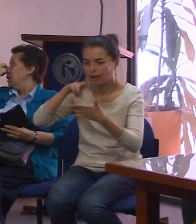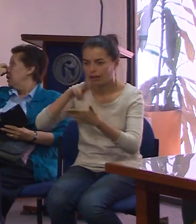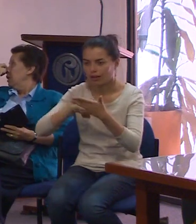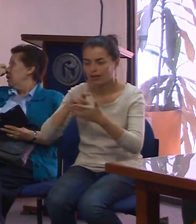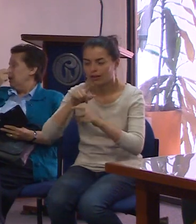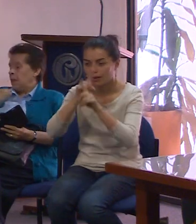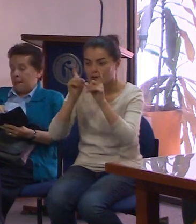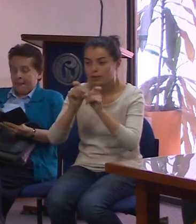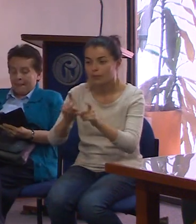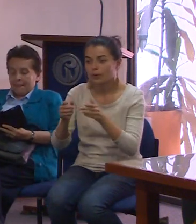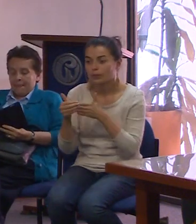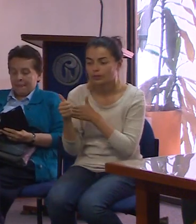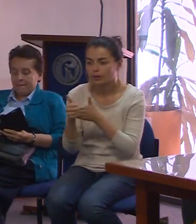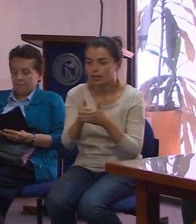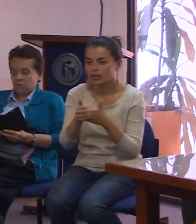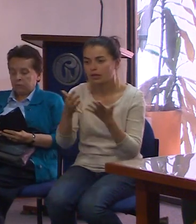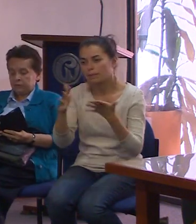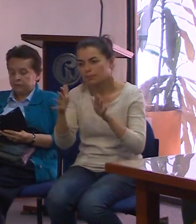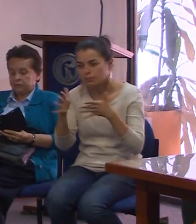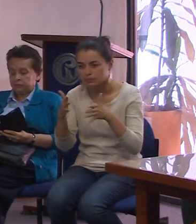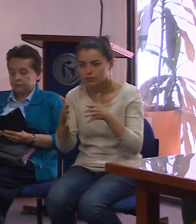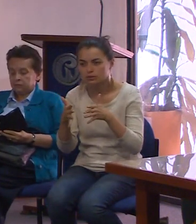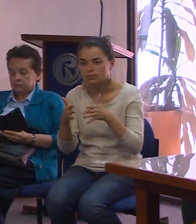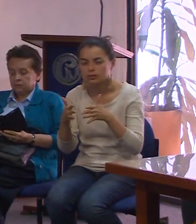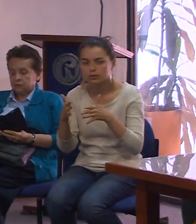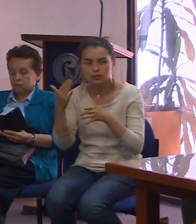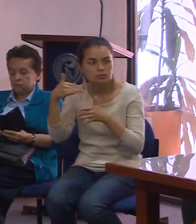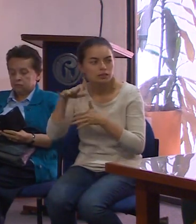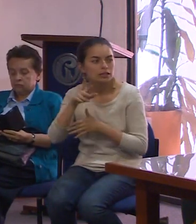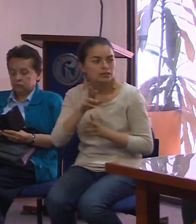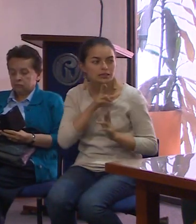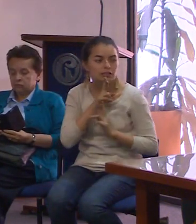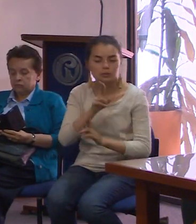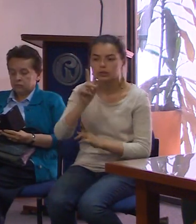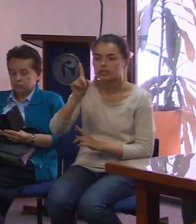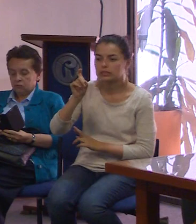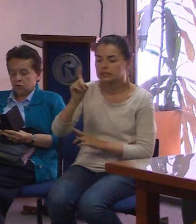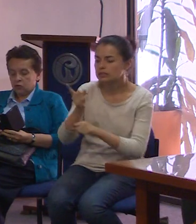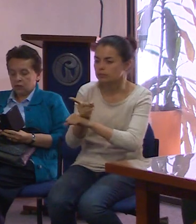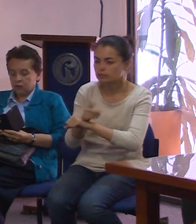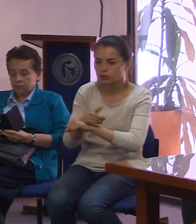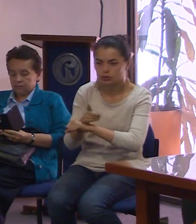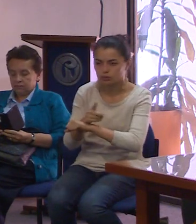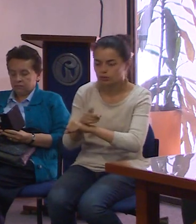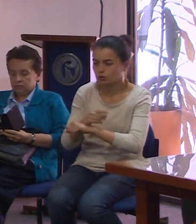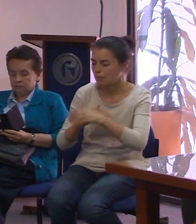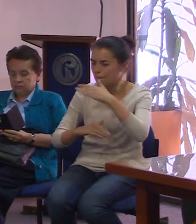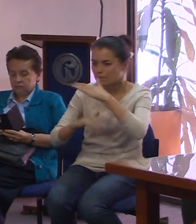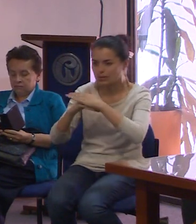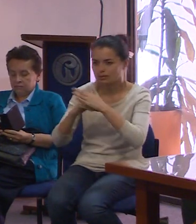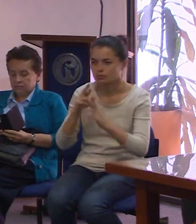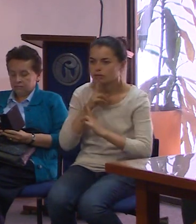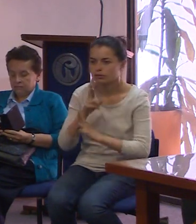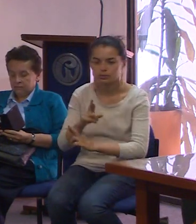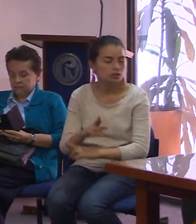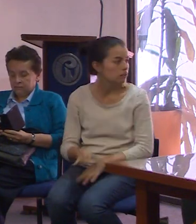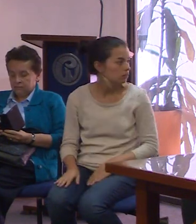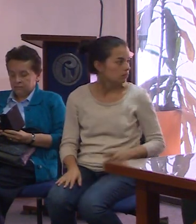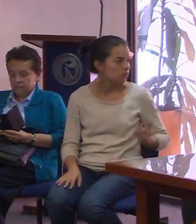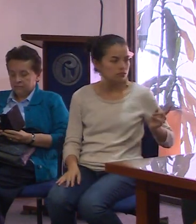que represente la línea se va a demorar alrededor de 6 minutos para responder. Maxi.